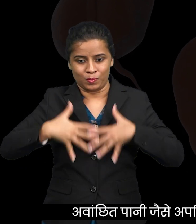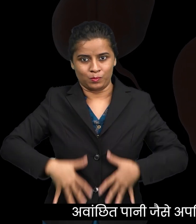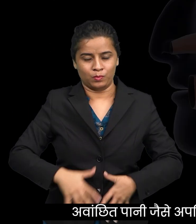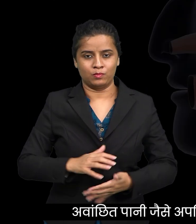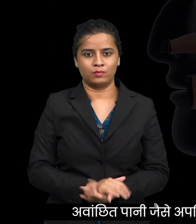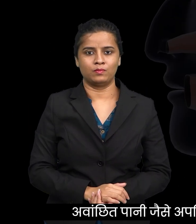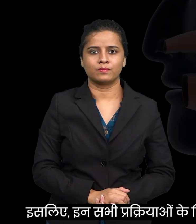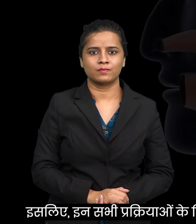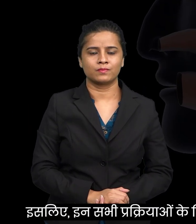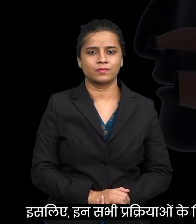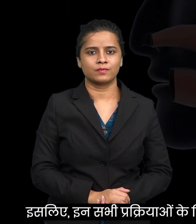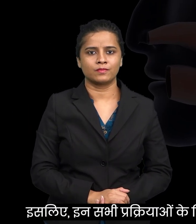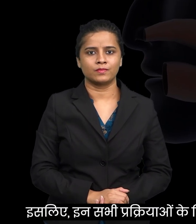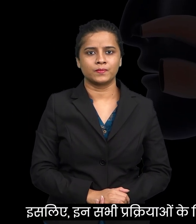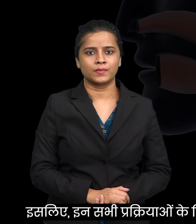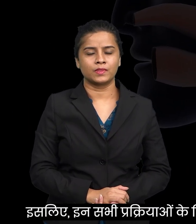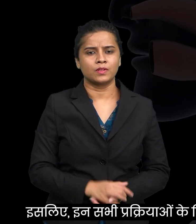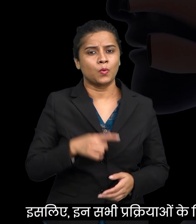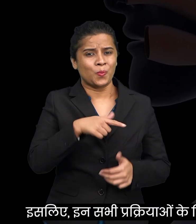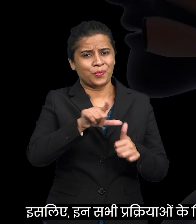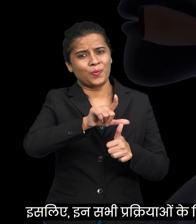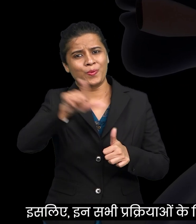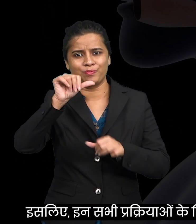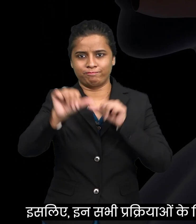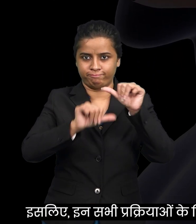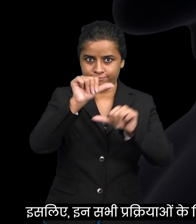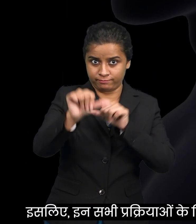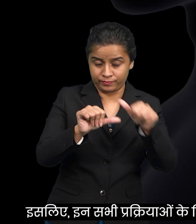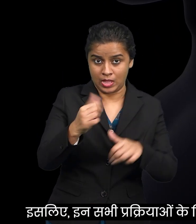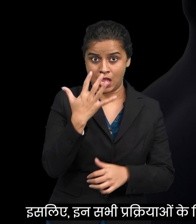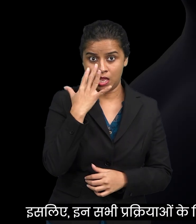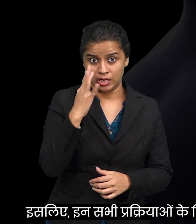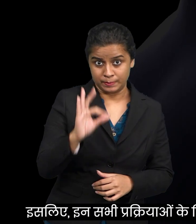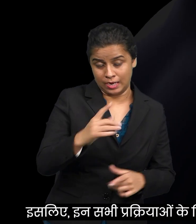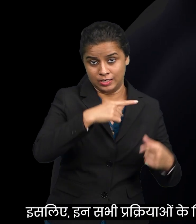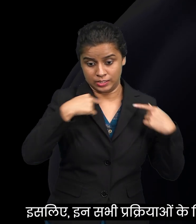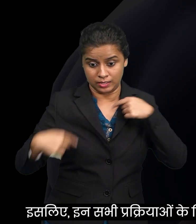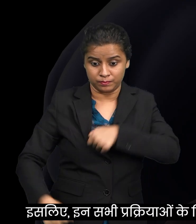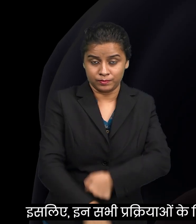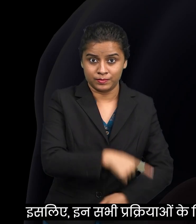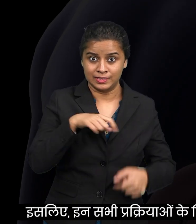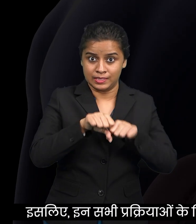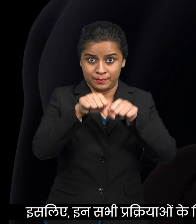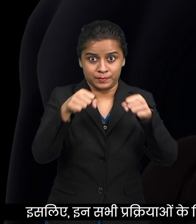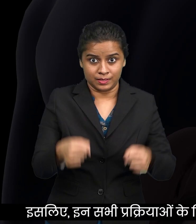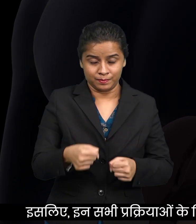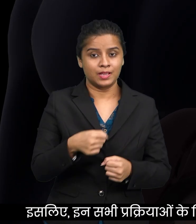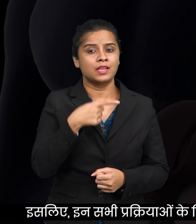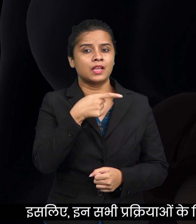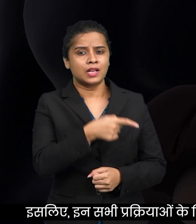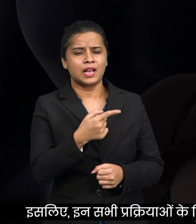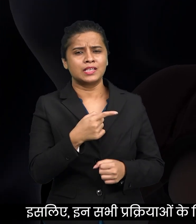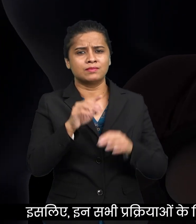हैं। इसलिए इन सभी प्रक्रियाओं के लिए हमें हमारे शरीर में